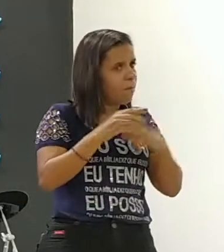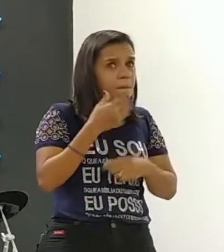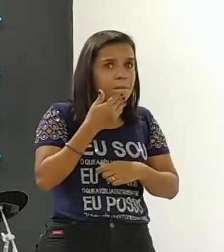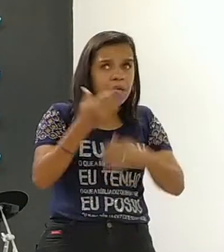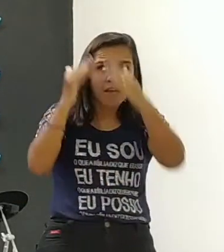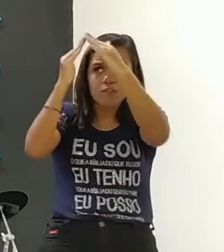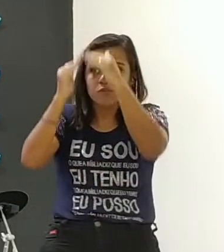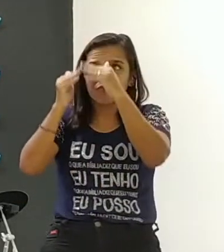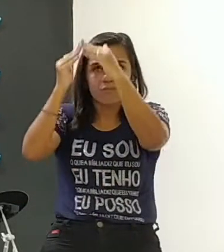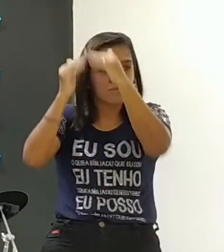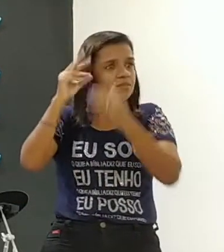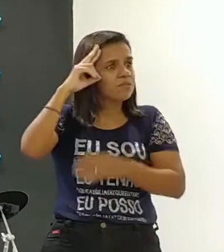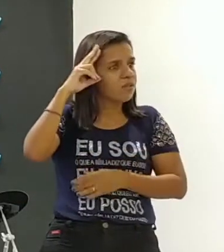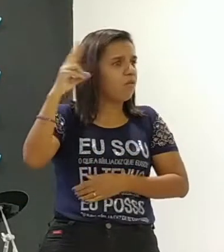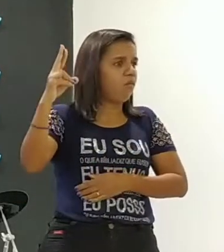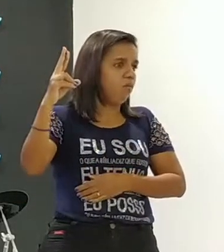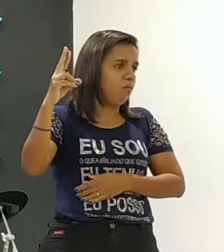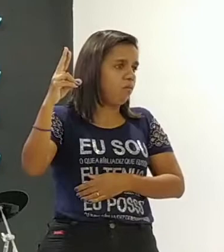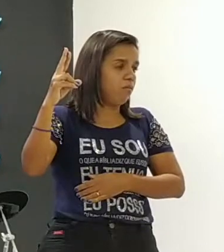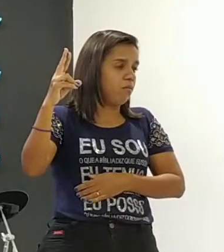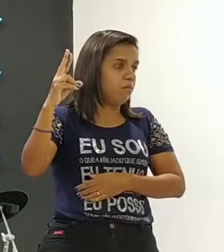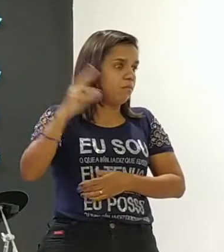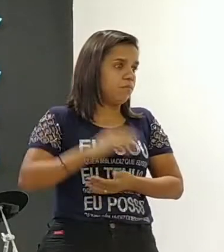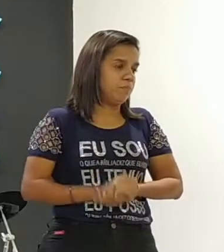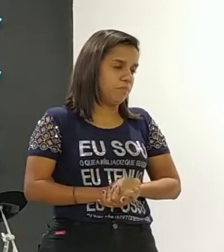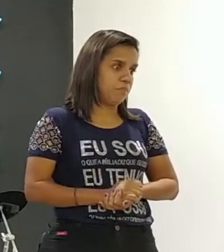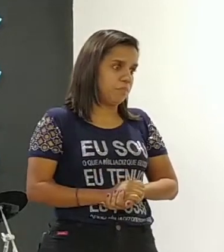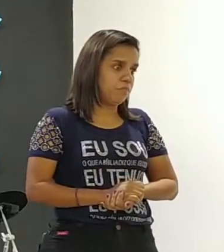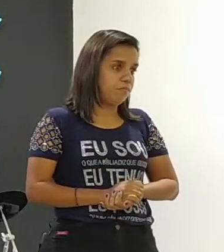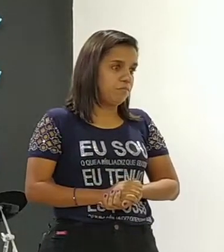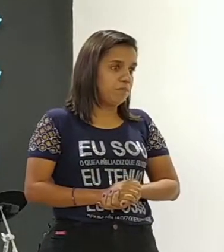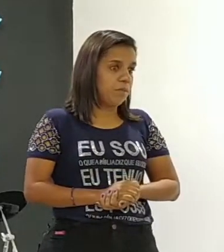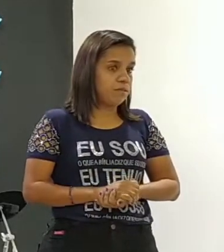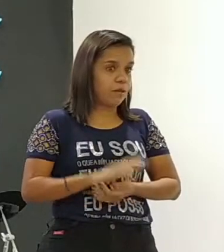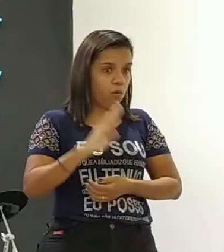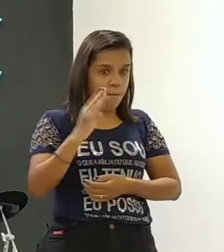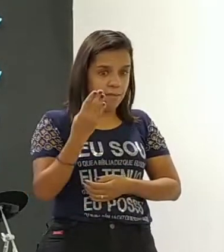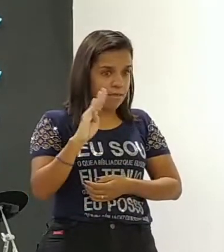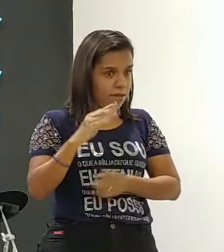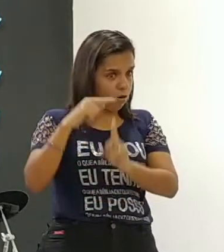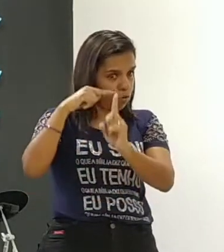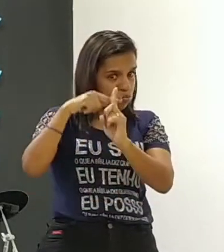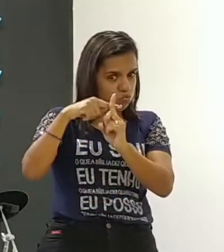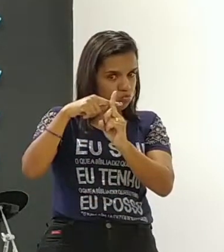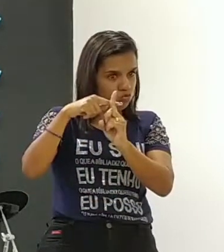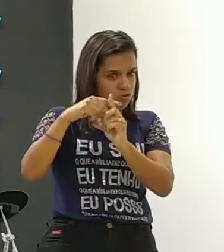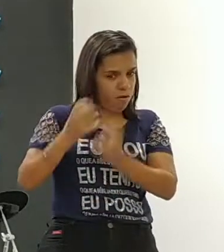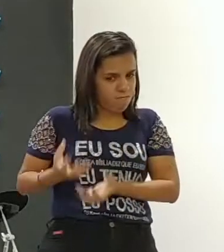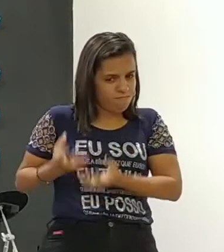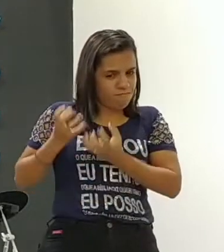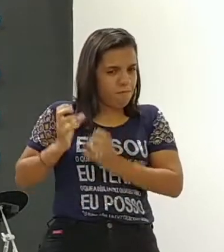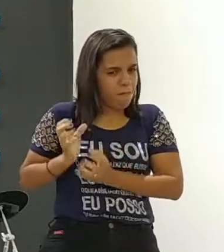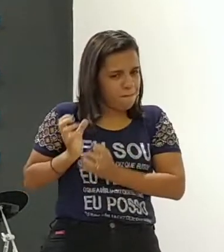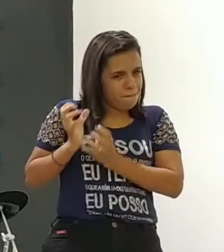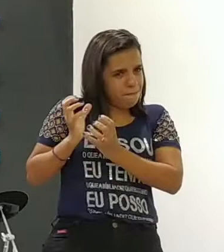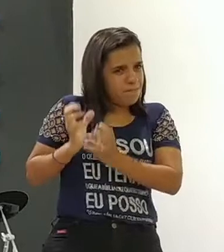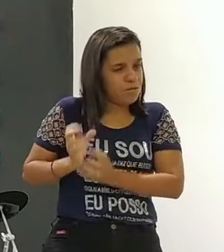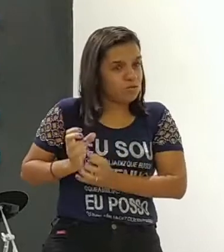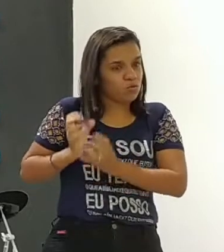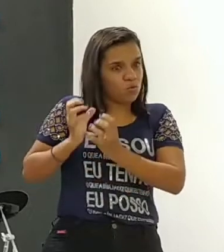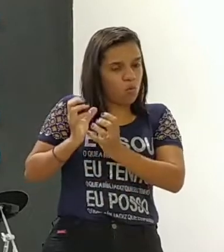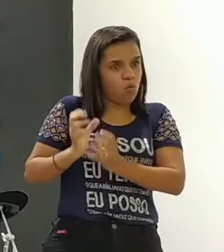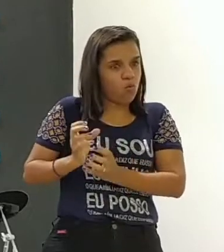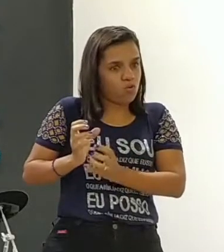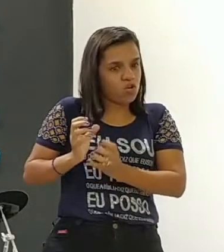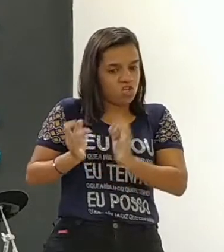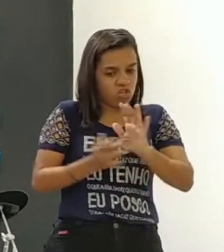Mestre. Sabe por quê? Até quando a cruz, madeira de Cristo, pesou, um homem